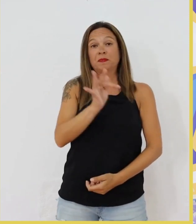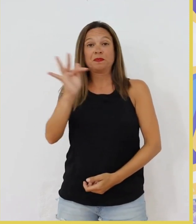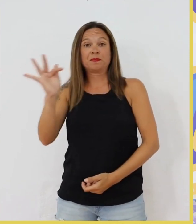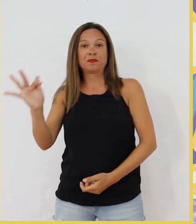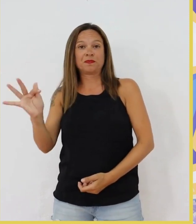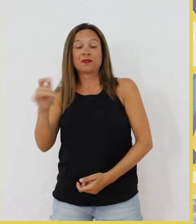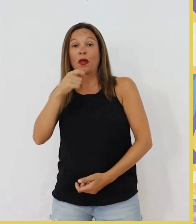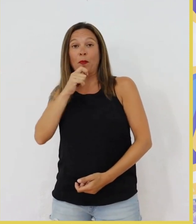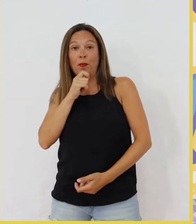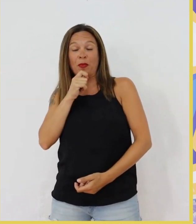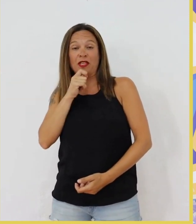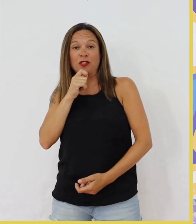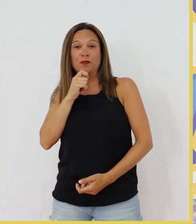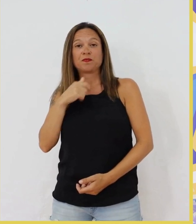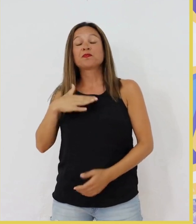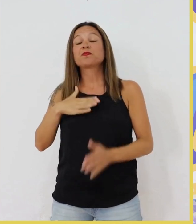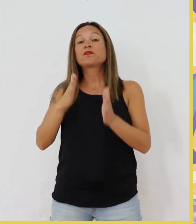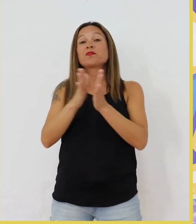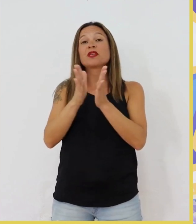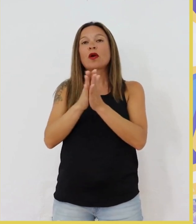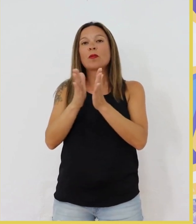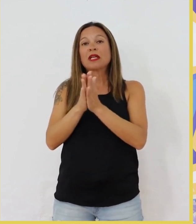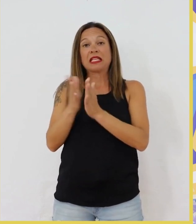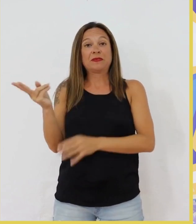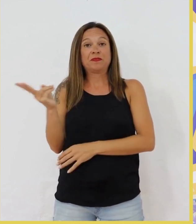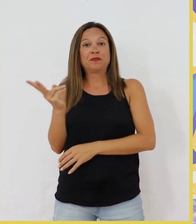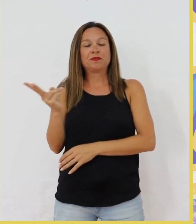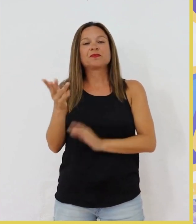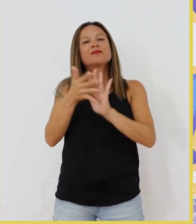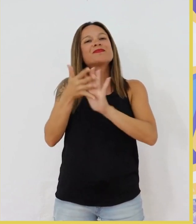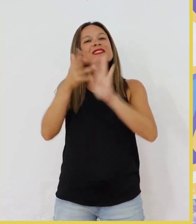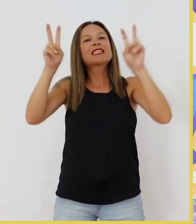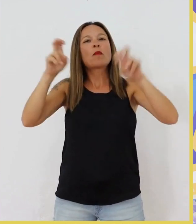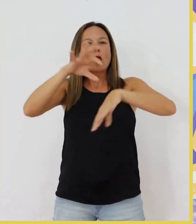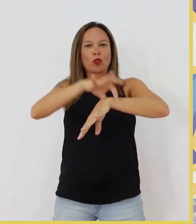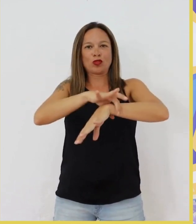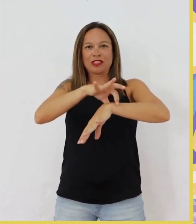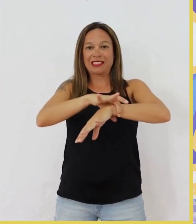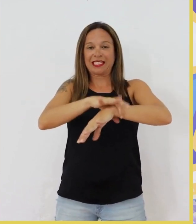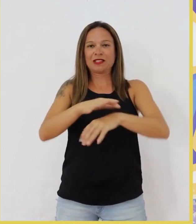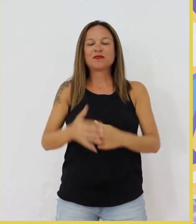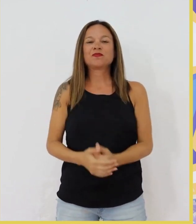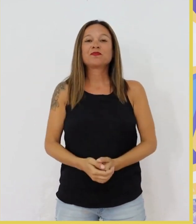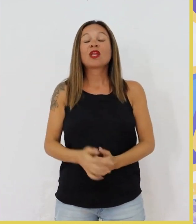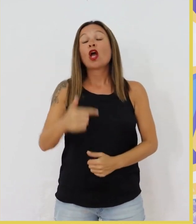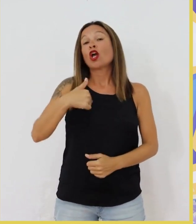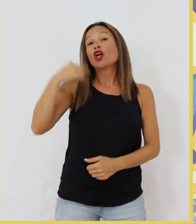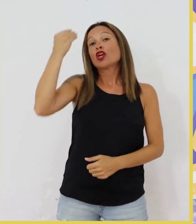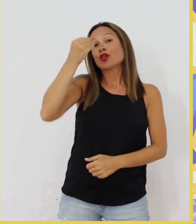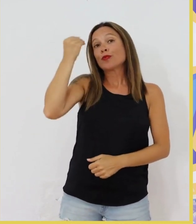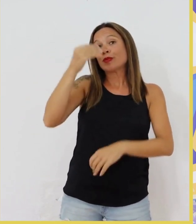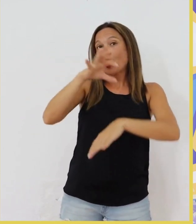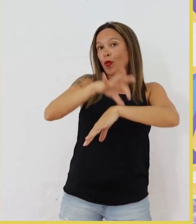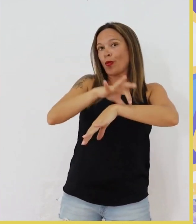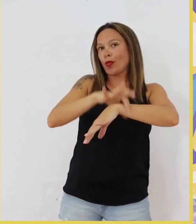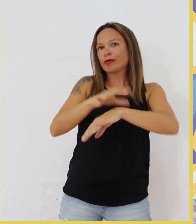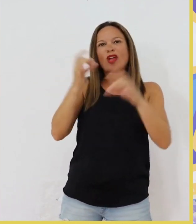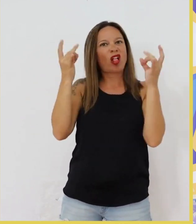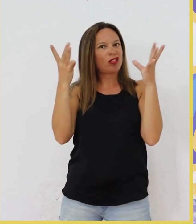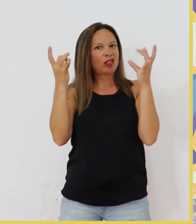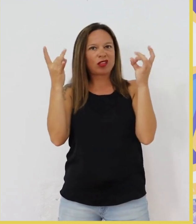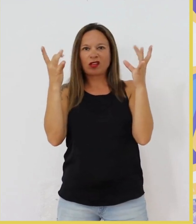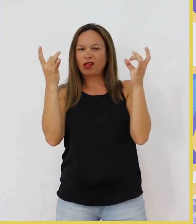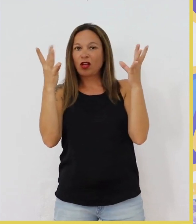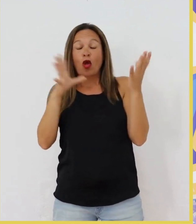Ahora le voy a pasar el micrófono a mi compañera, que van a hablar sobre las pulseras. Yo pienso que las